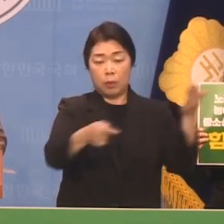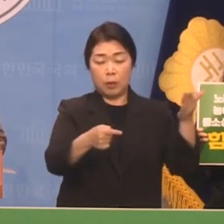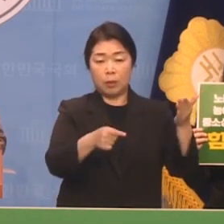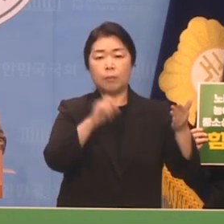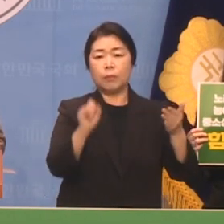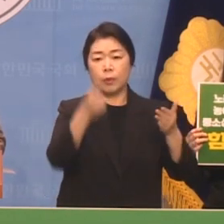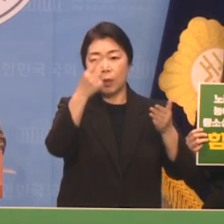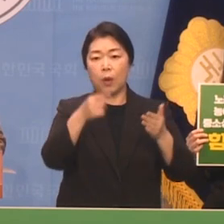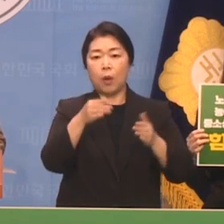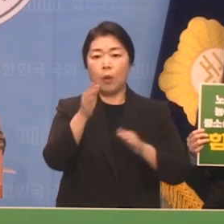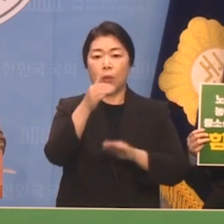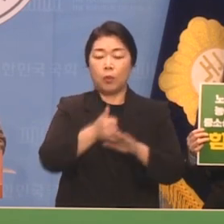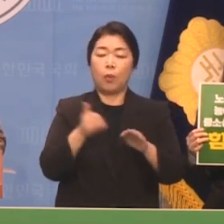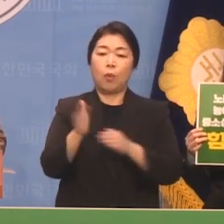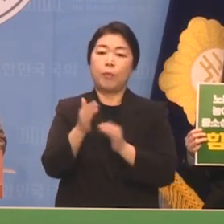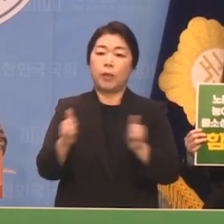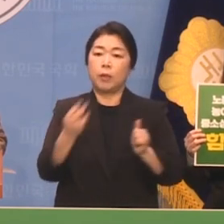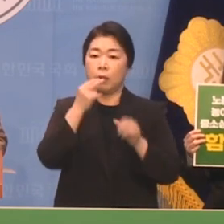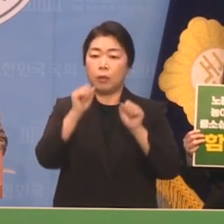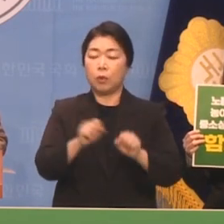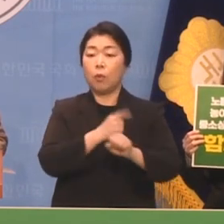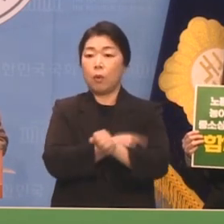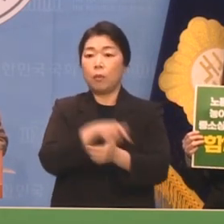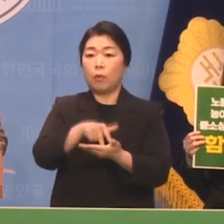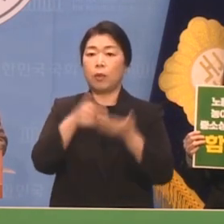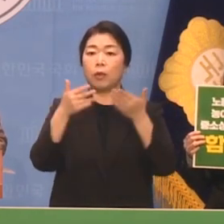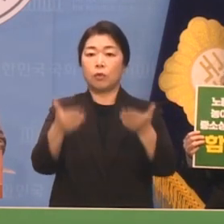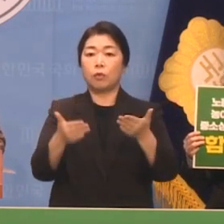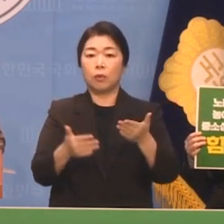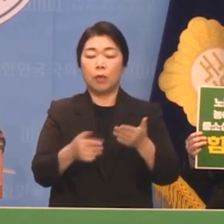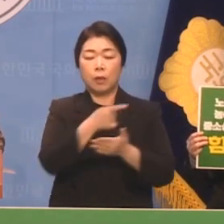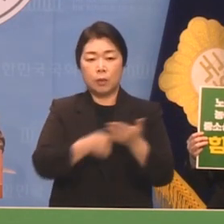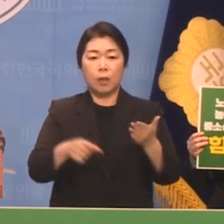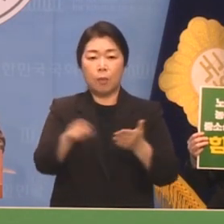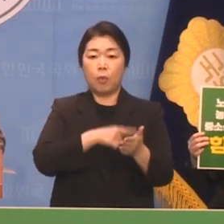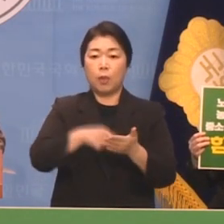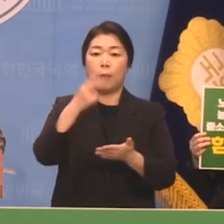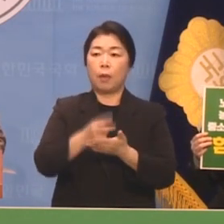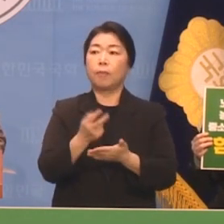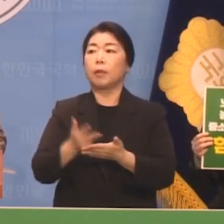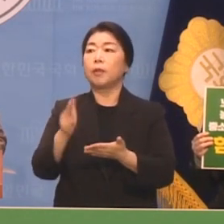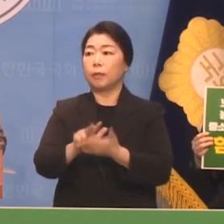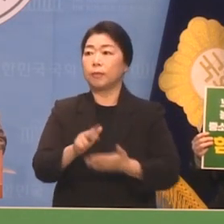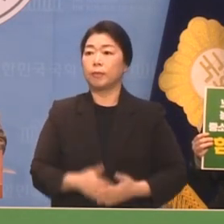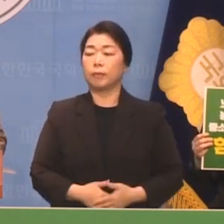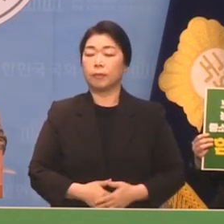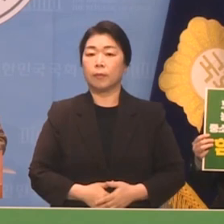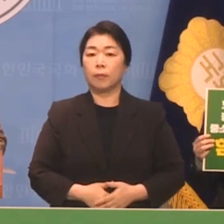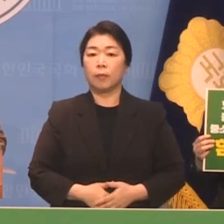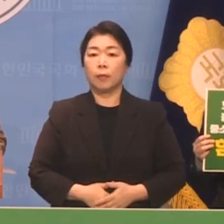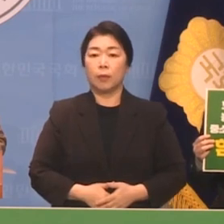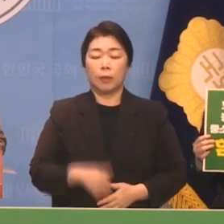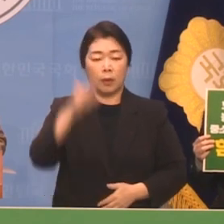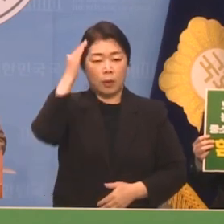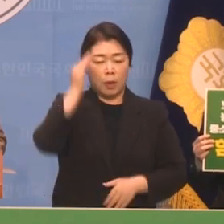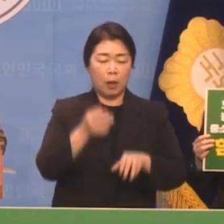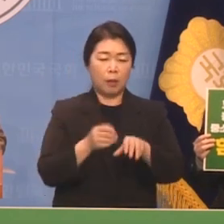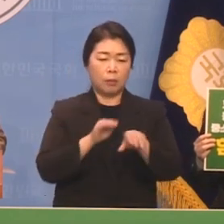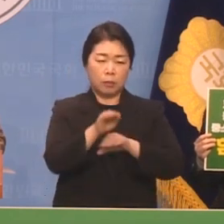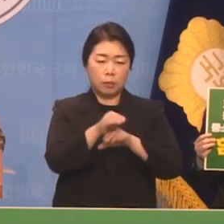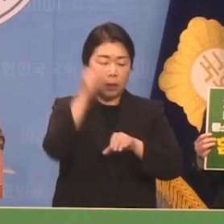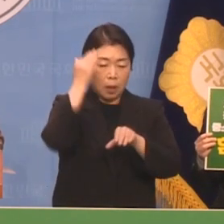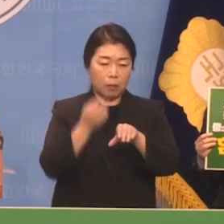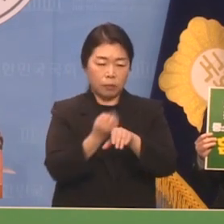농어민의 생존권을 보장하는 농업재해보상법 제정할 것입니다. 내연기관, 자동차 연관 산업